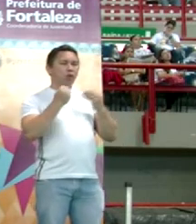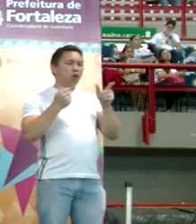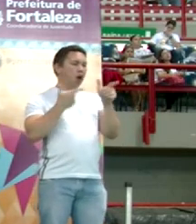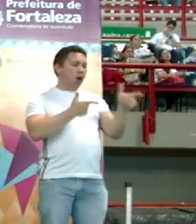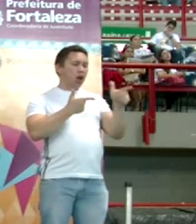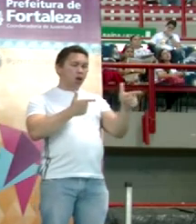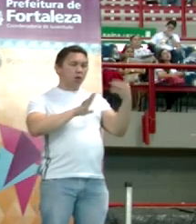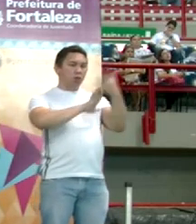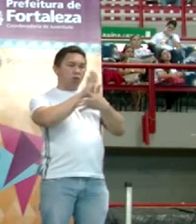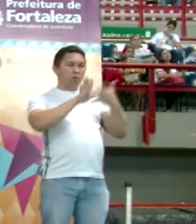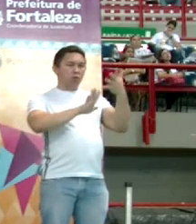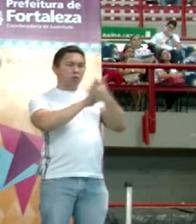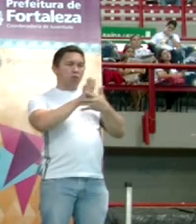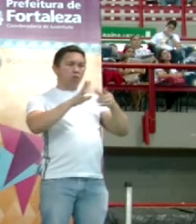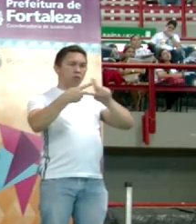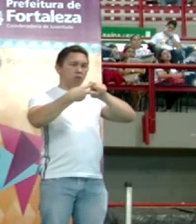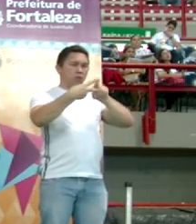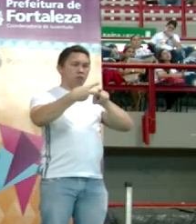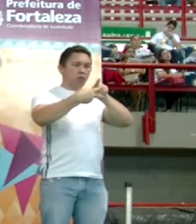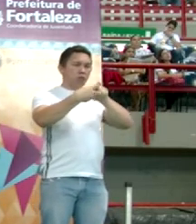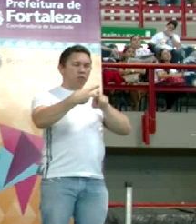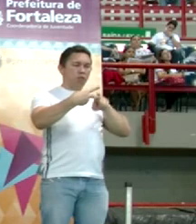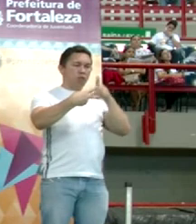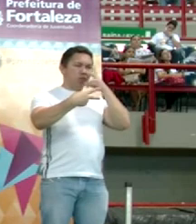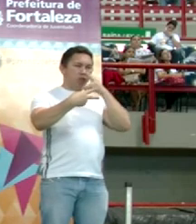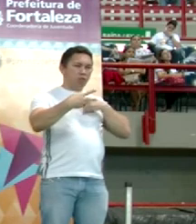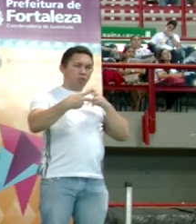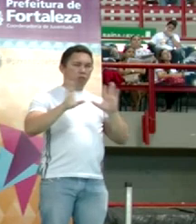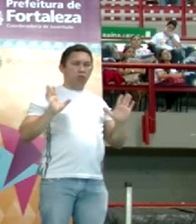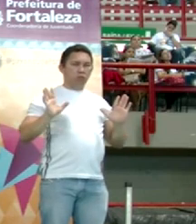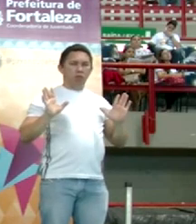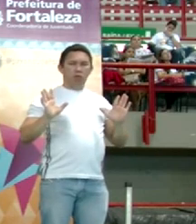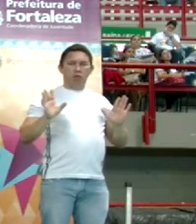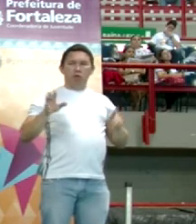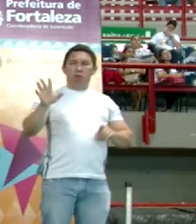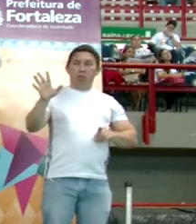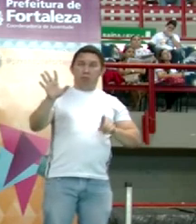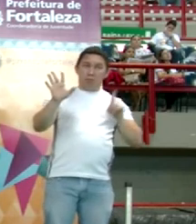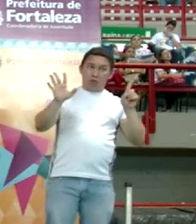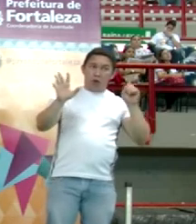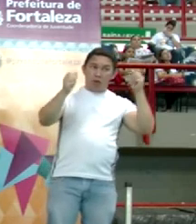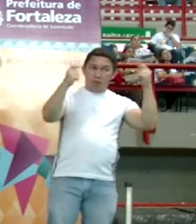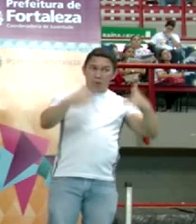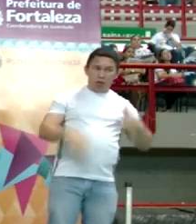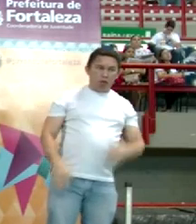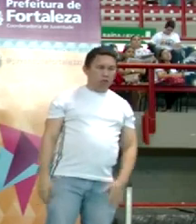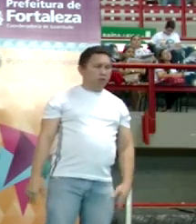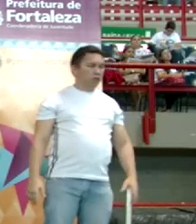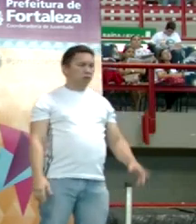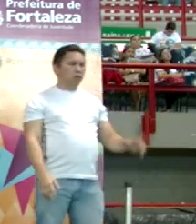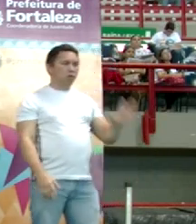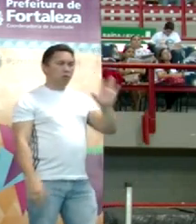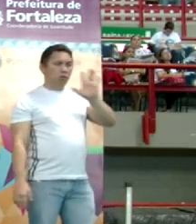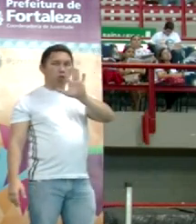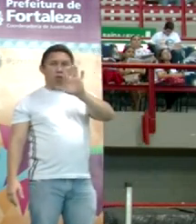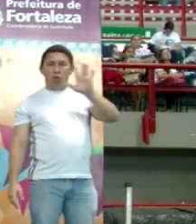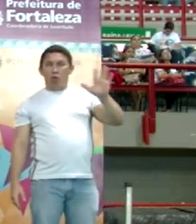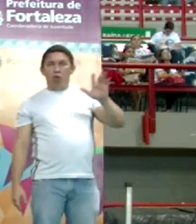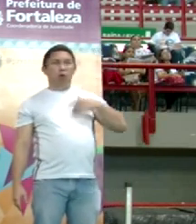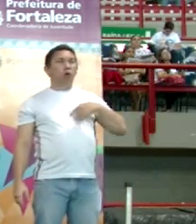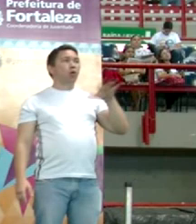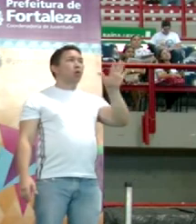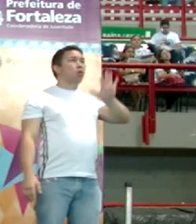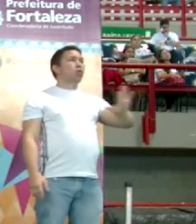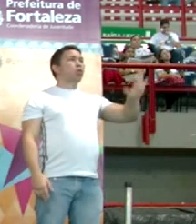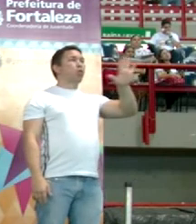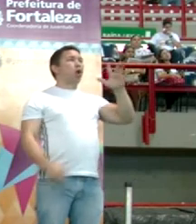de um texto quando há duas funções no mesmo? Nenhuma questão vai trazer só qual é a função